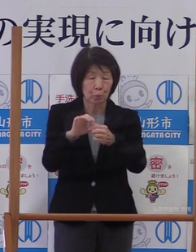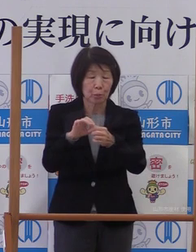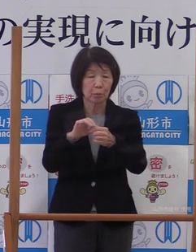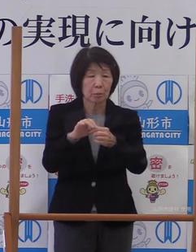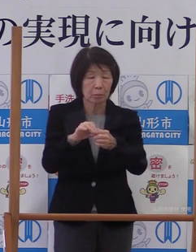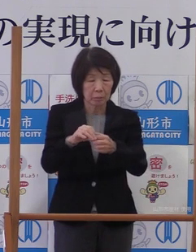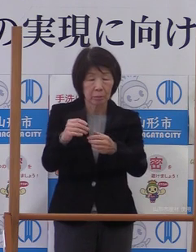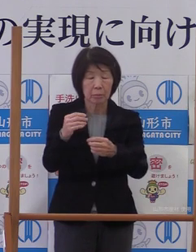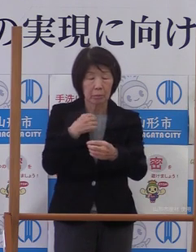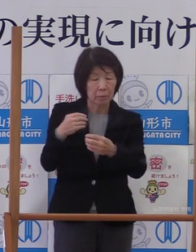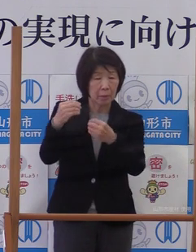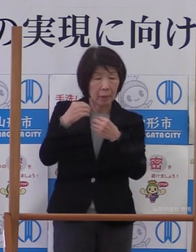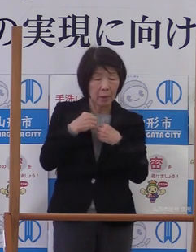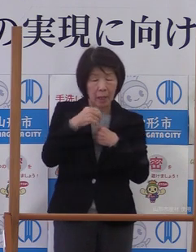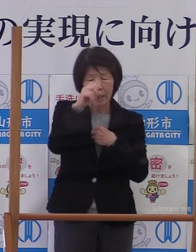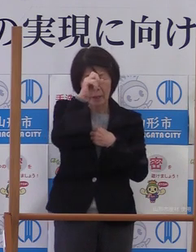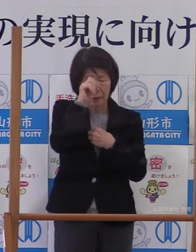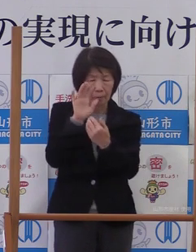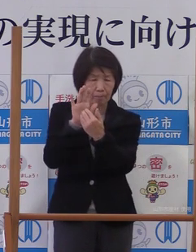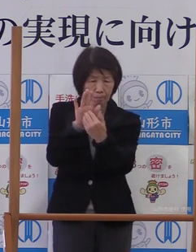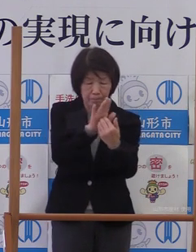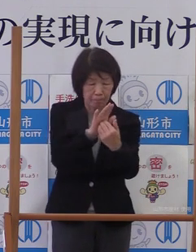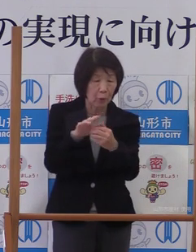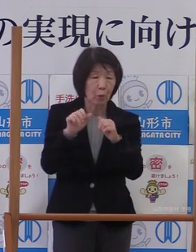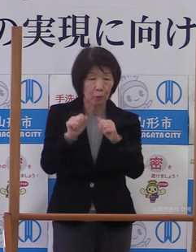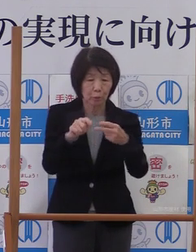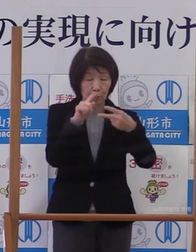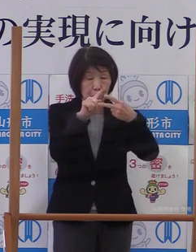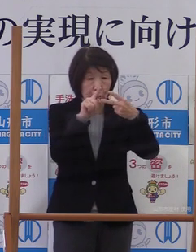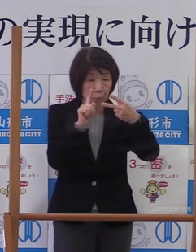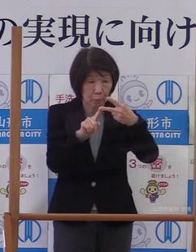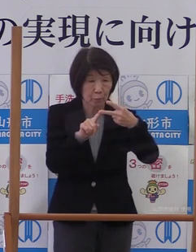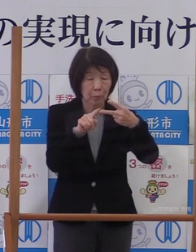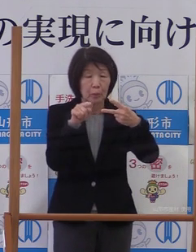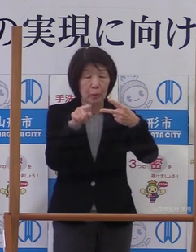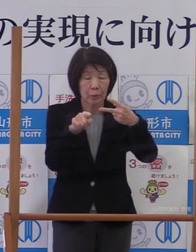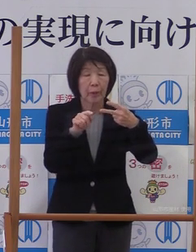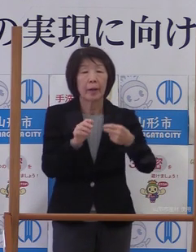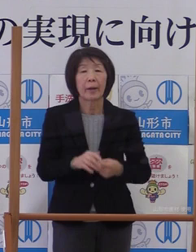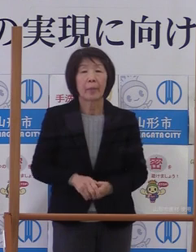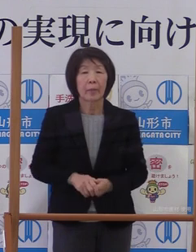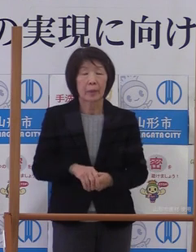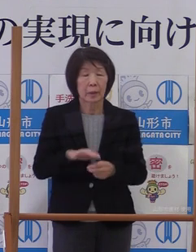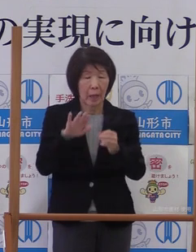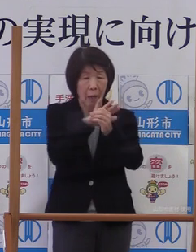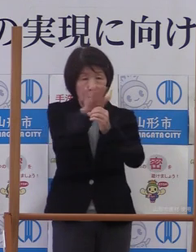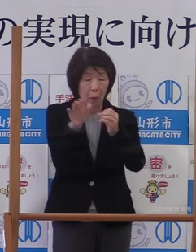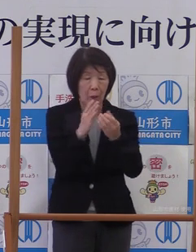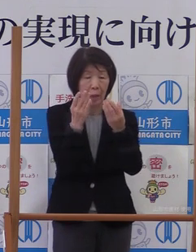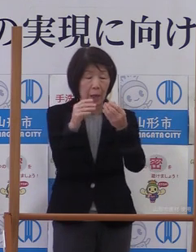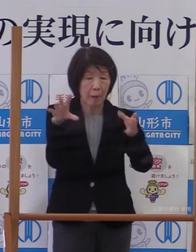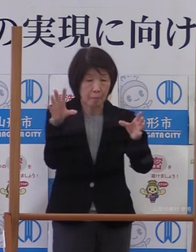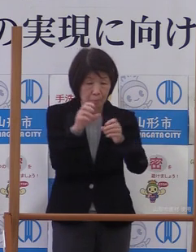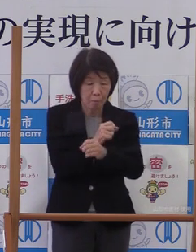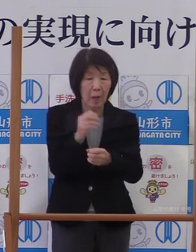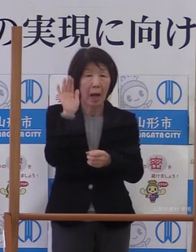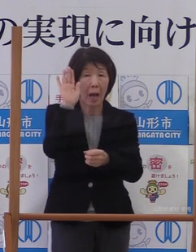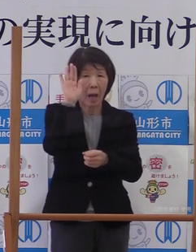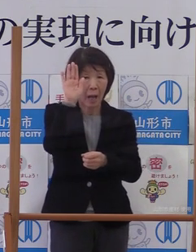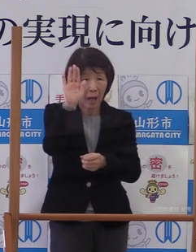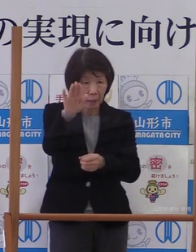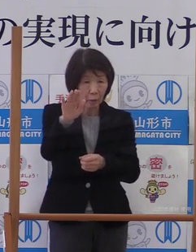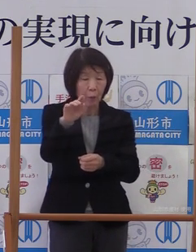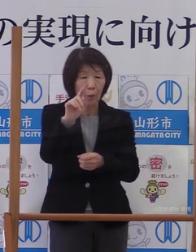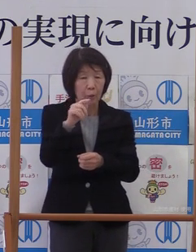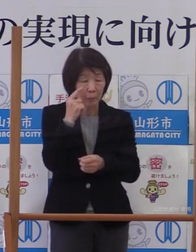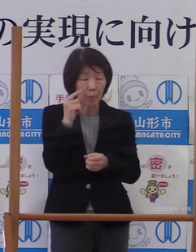くりを目指していこうというようなこともございまして、まあ、この2つがですね、やはり、まあ、アフターコロナという意味では象徴的なのかなという